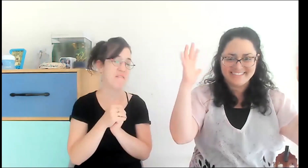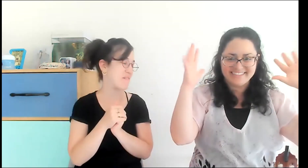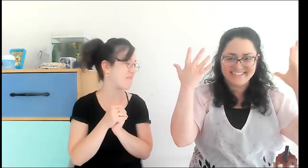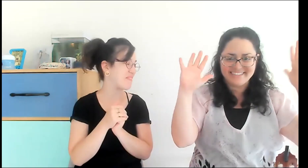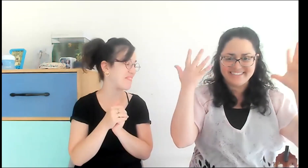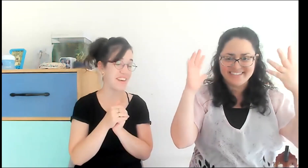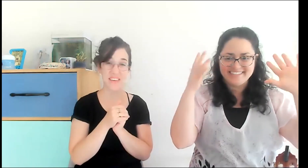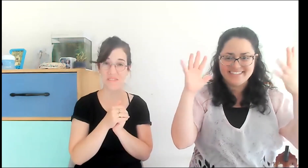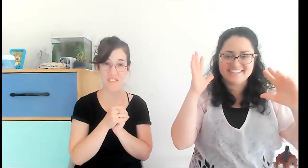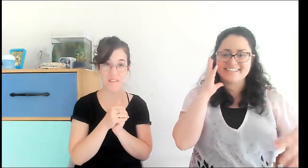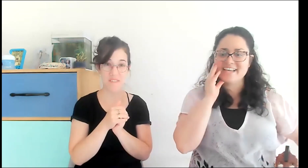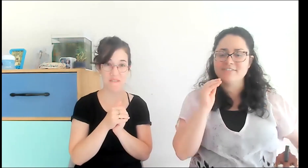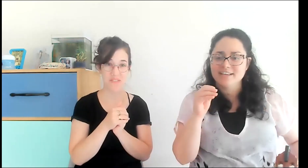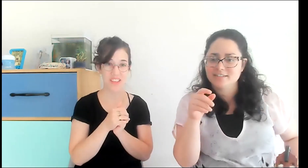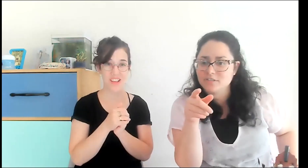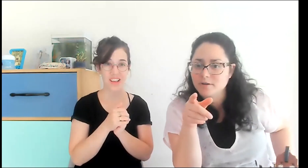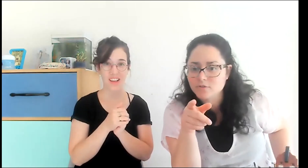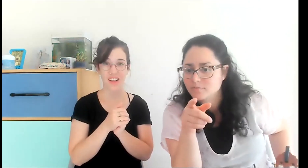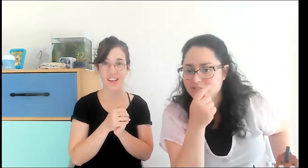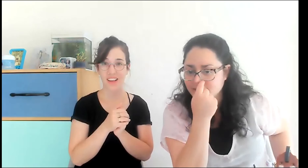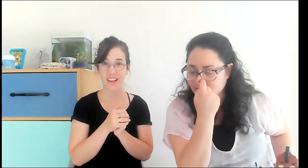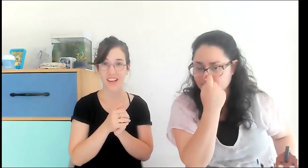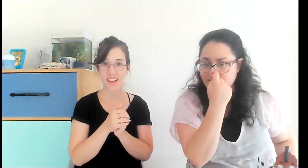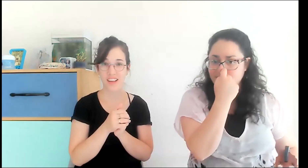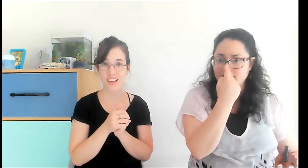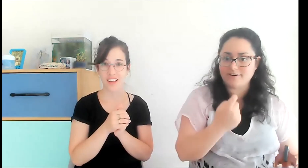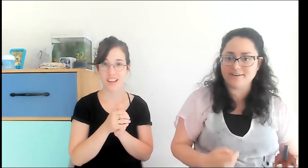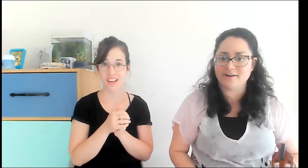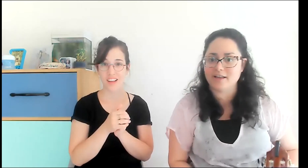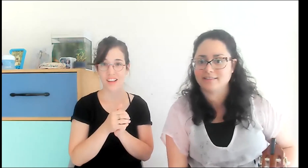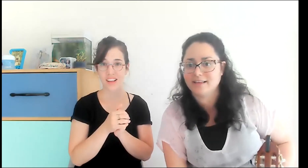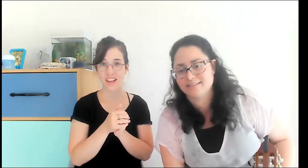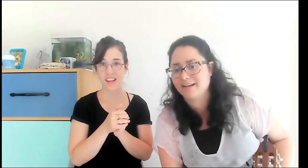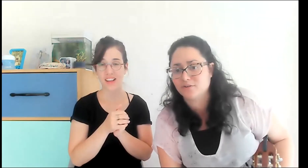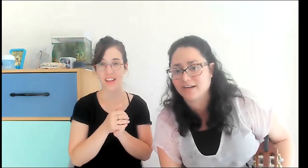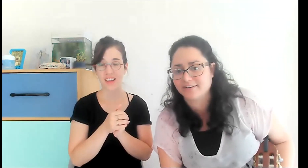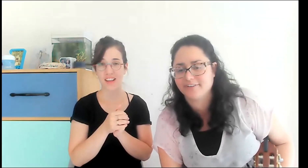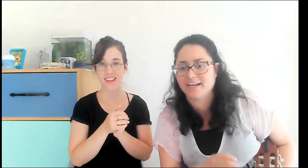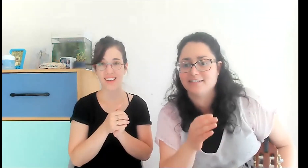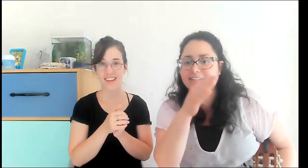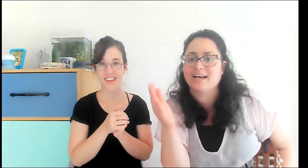מהמם. איזה כיף. יש לנו שם עוד אישהו שמסתתר עם נאווה ולא ראינו. אוי, הסימנת כל כך יפה, ראיתי יד אחת